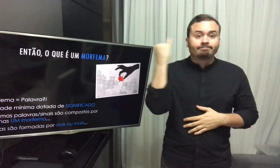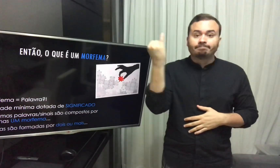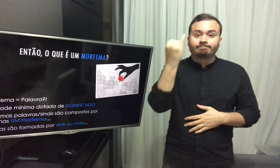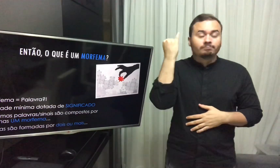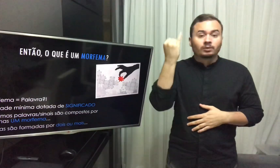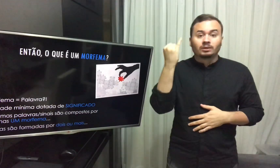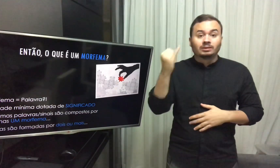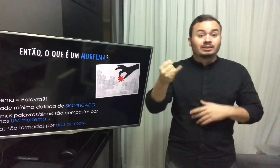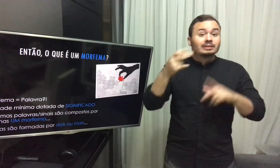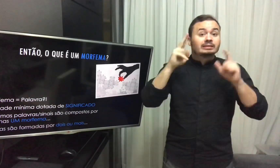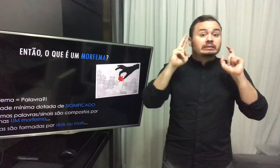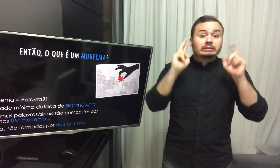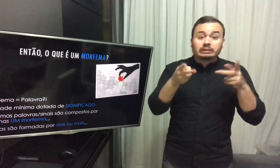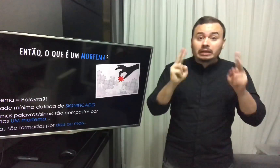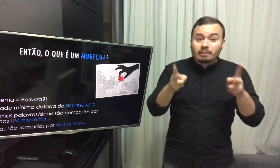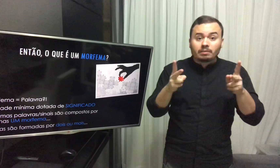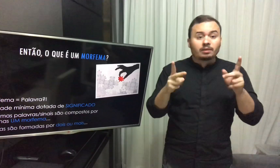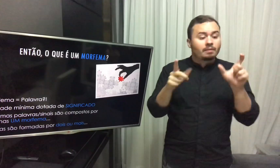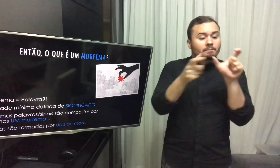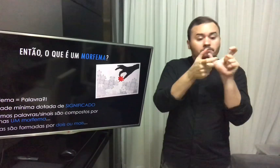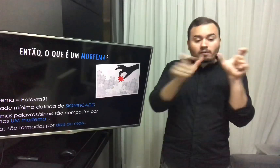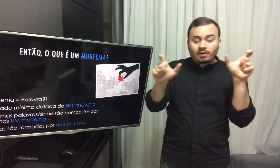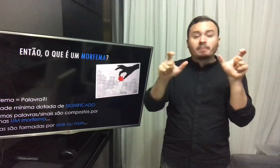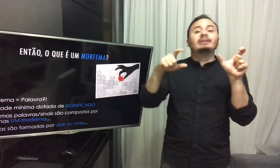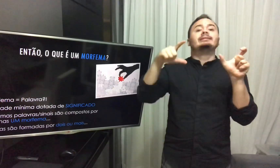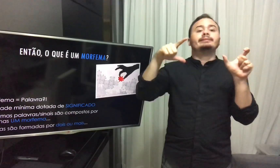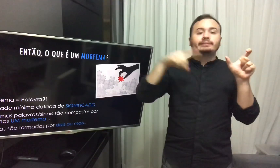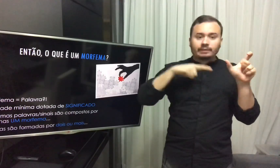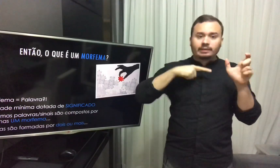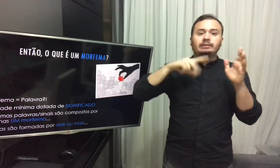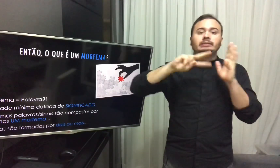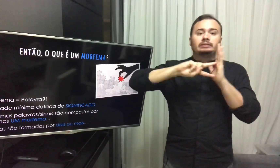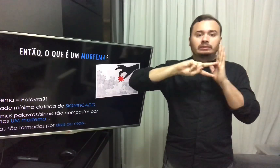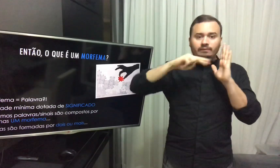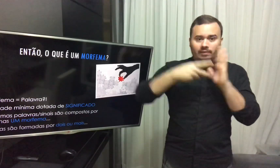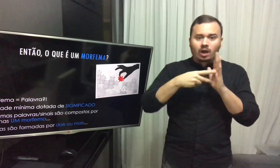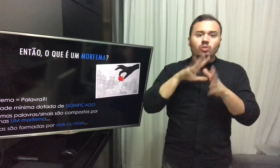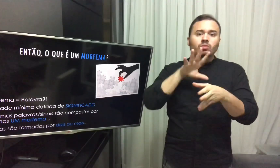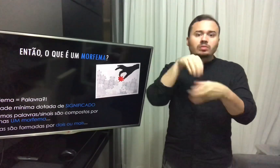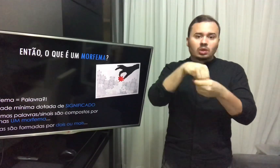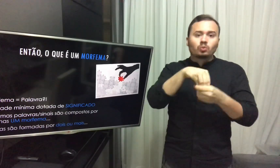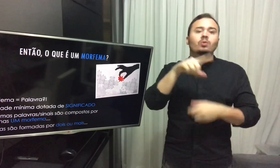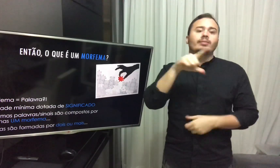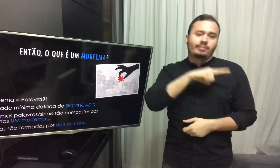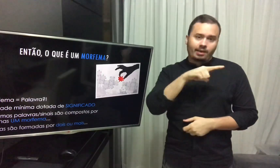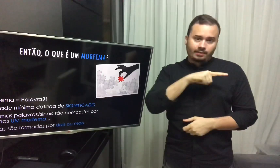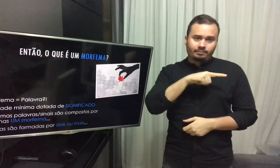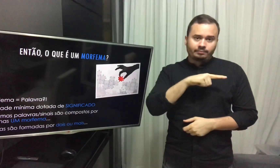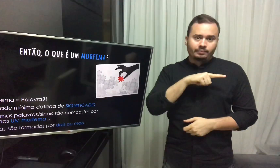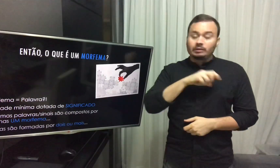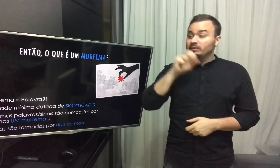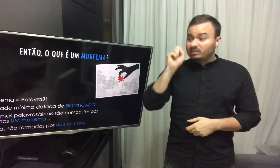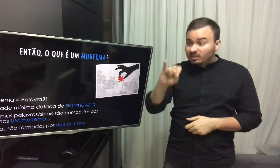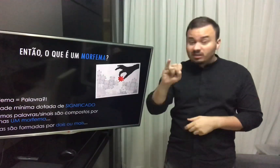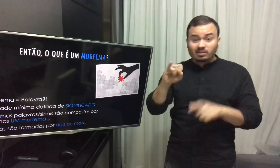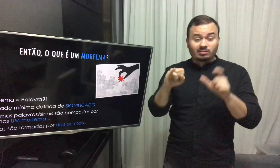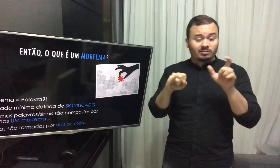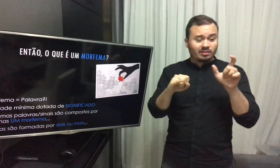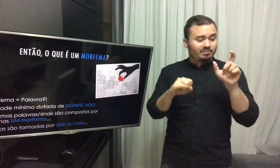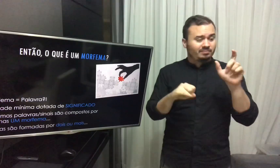Mas é muito importante que sempre o morfema vai ter um significado. Ele vai